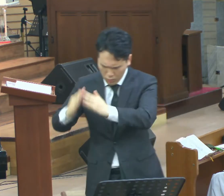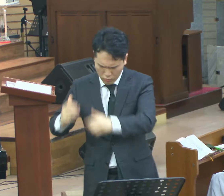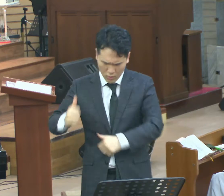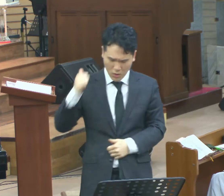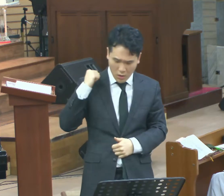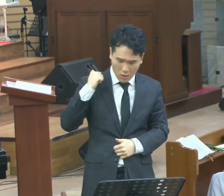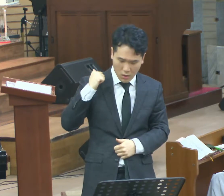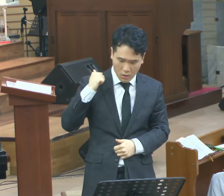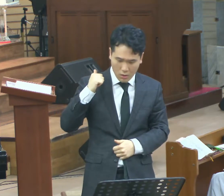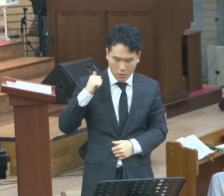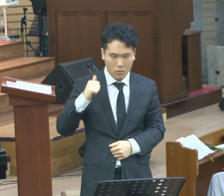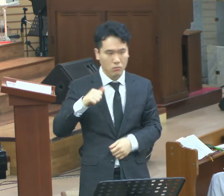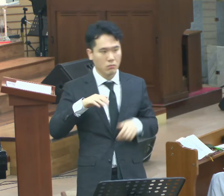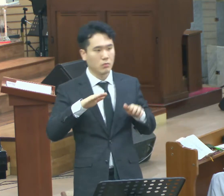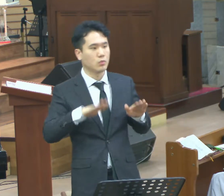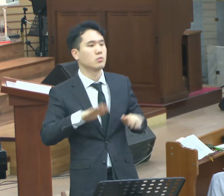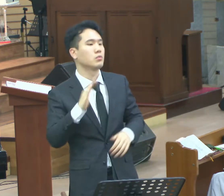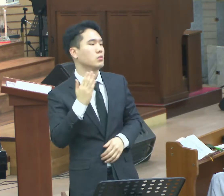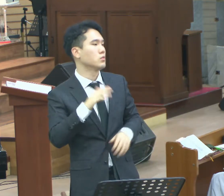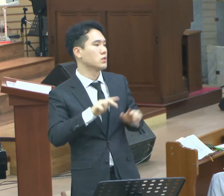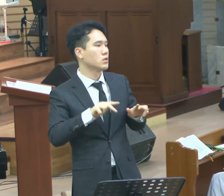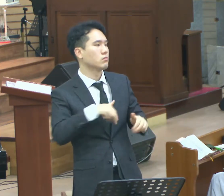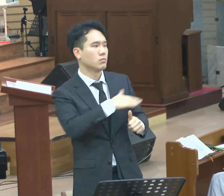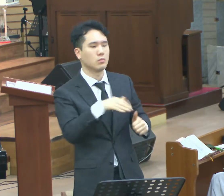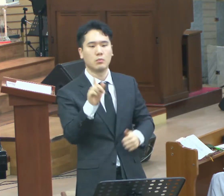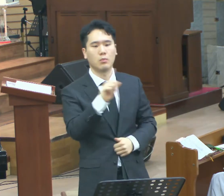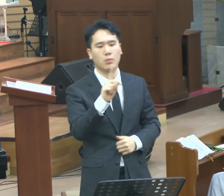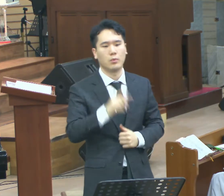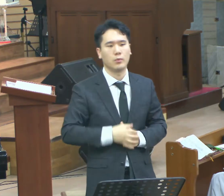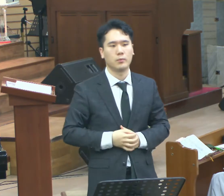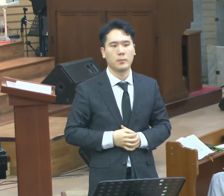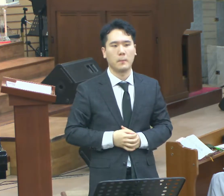지금 그걸 못한다면 믿음이 꺾인 거예요.